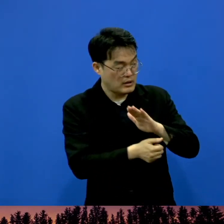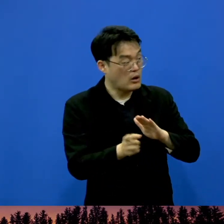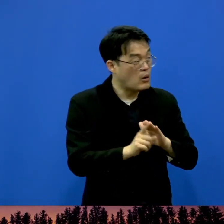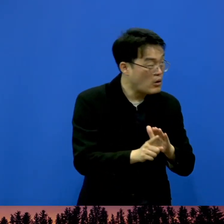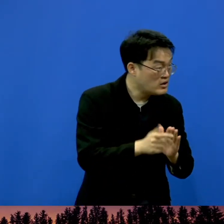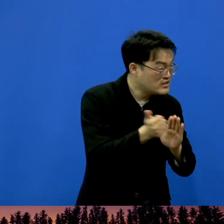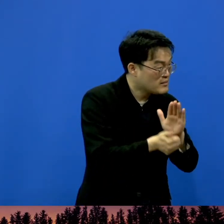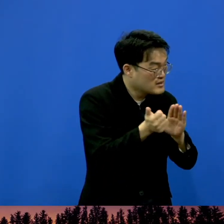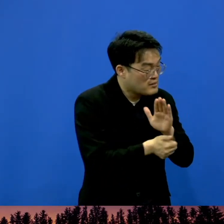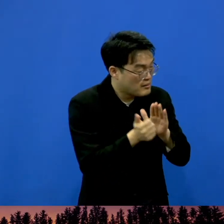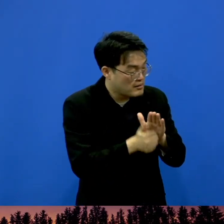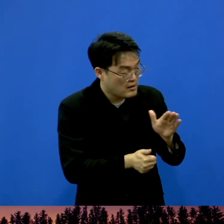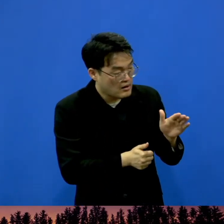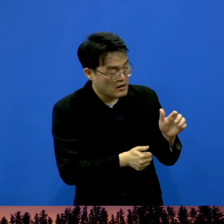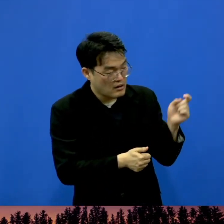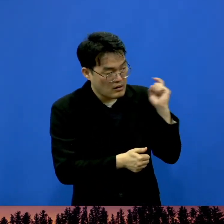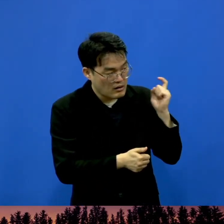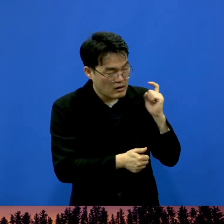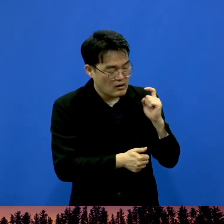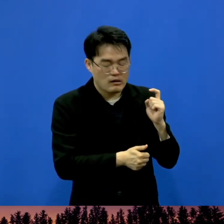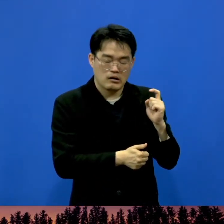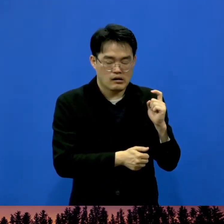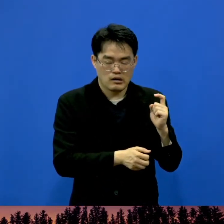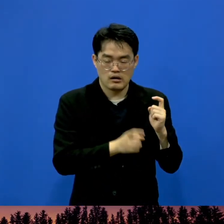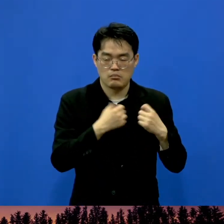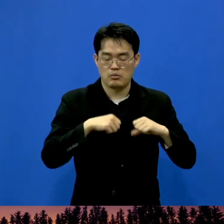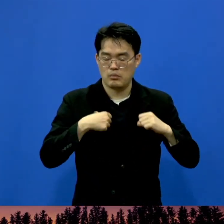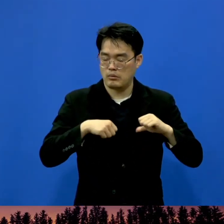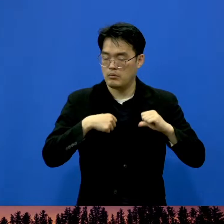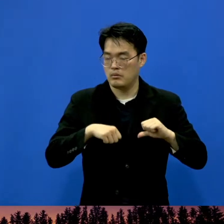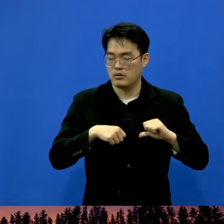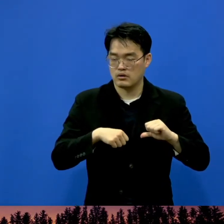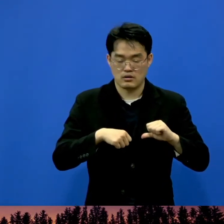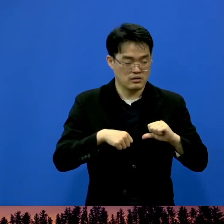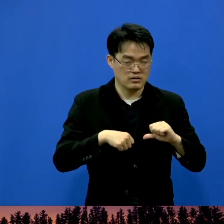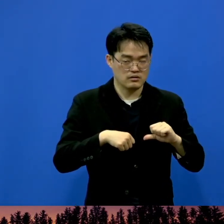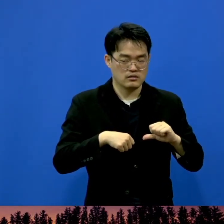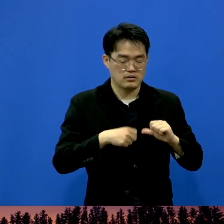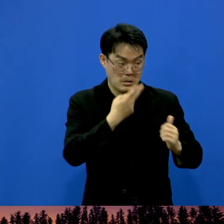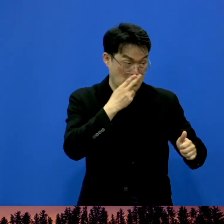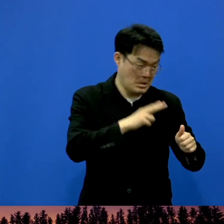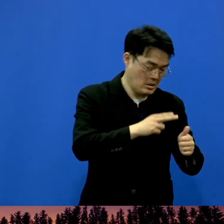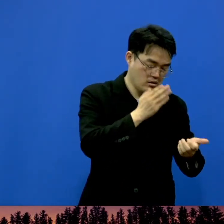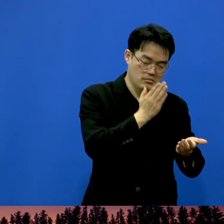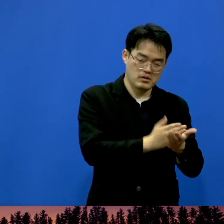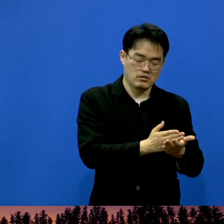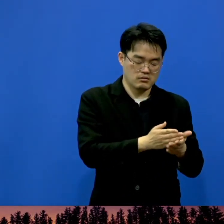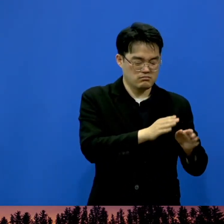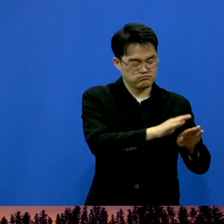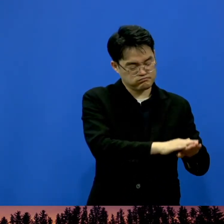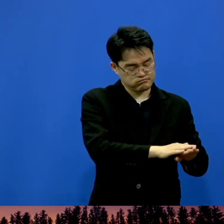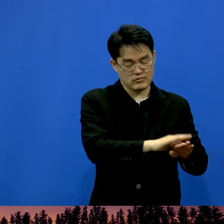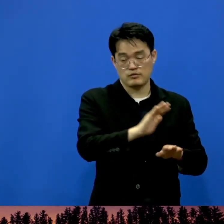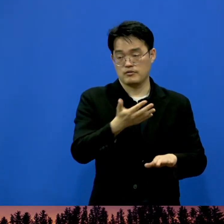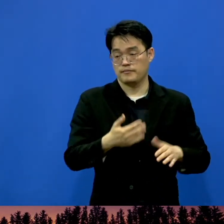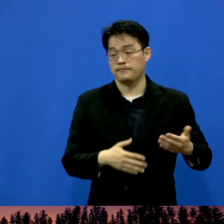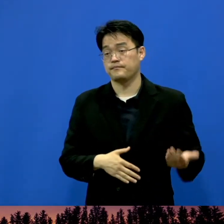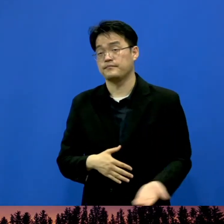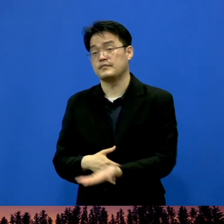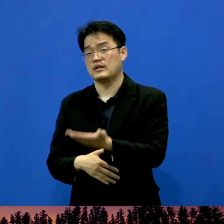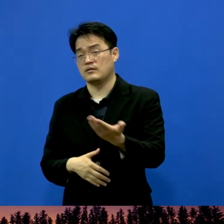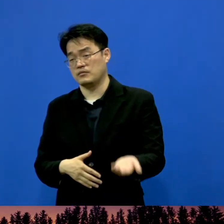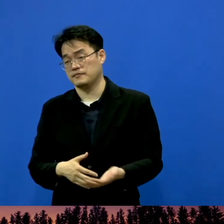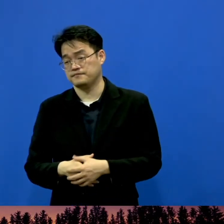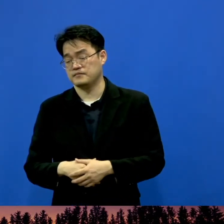이것만 묵상해요. 여러분 생각에 긍정적인 자극을 받아야 합니다. 여러분 오랫동안 환풍이 안 되는